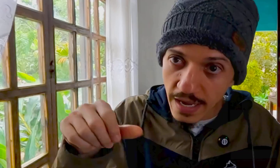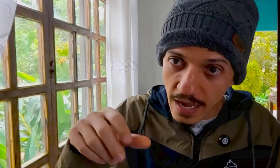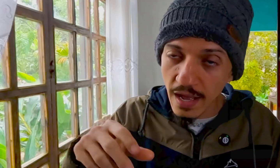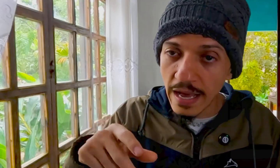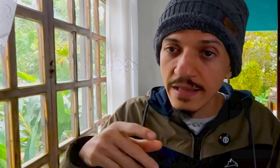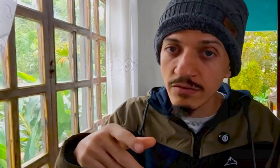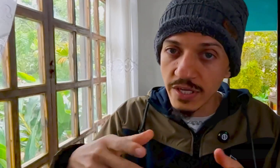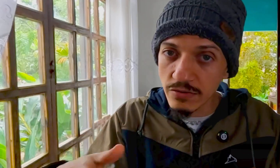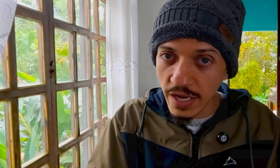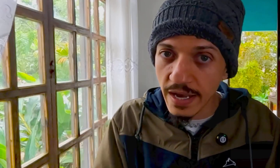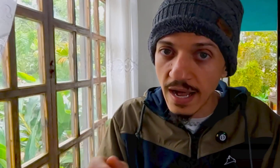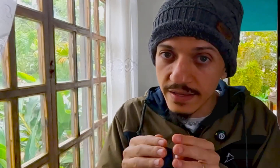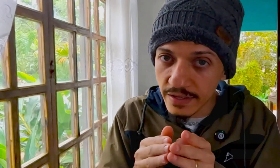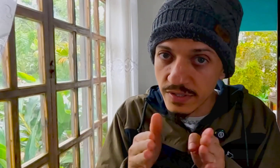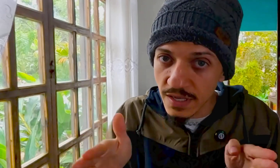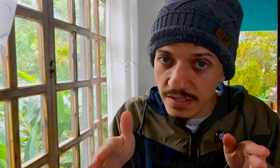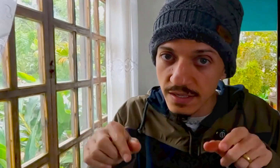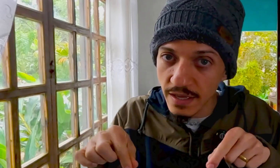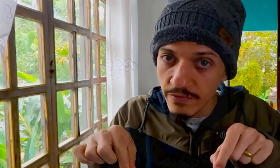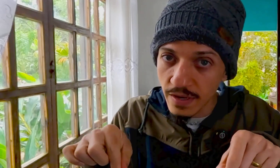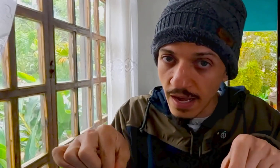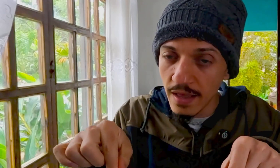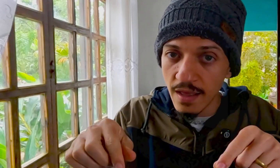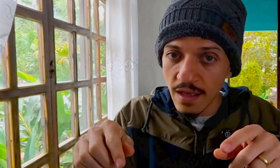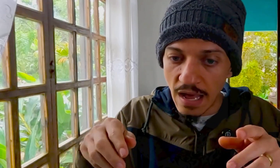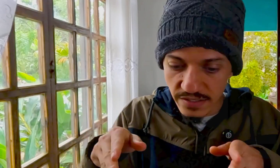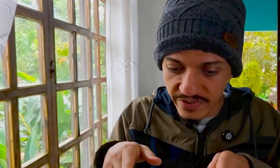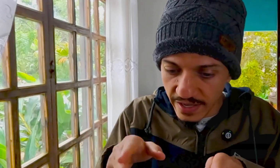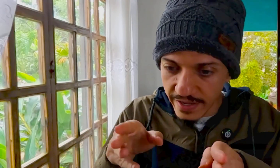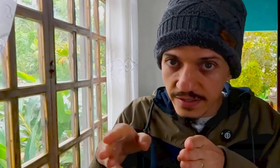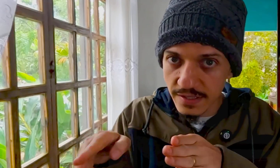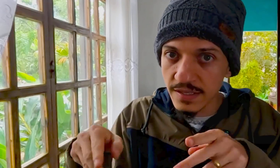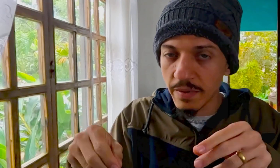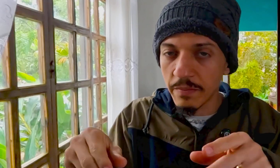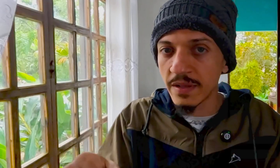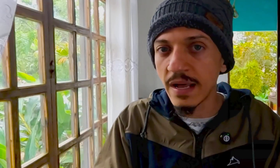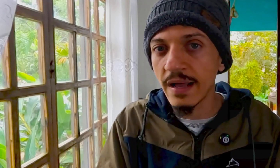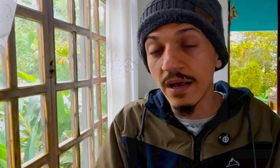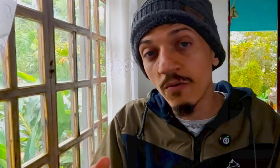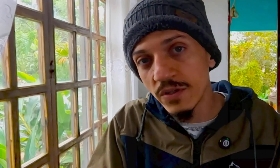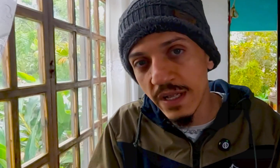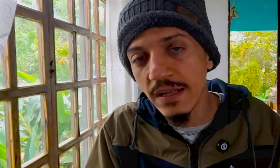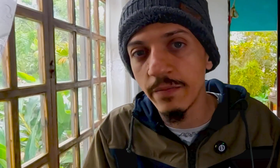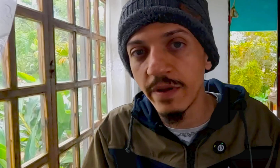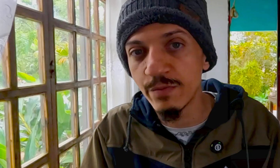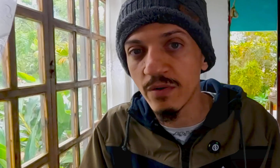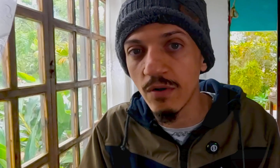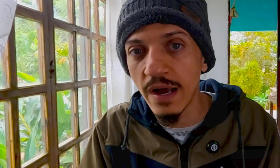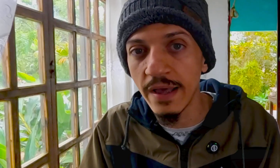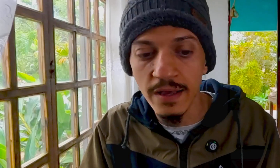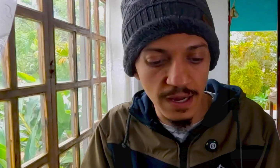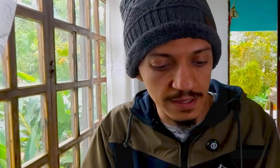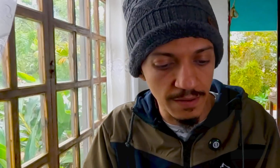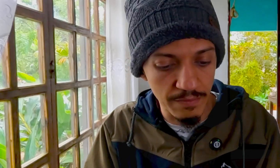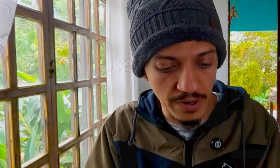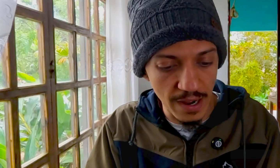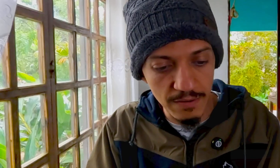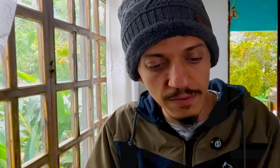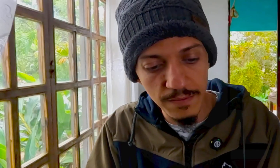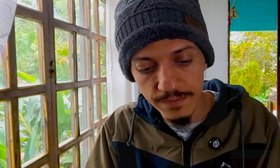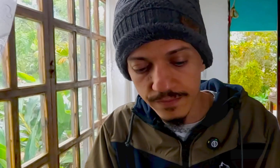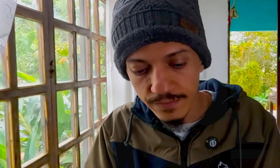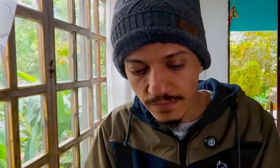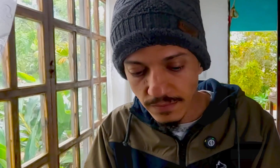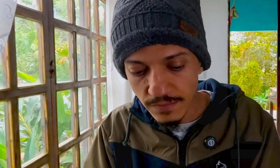vou regar, aí tem um jeito de regar, tem a distância que tem que ficar as fileirinhas assim para plantar, tem a quantidade de sementes para colocar em cada